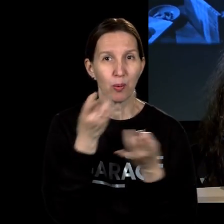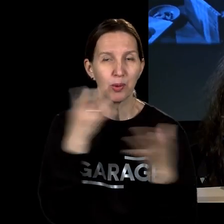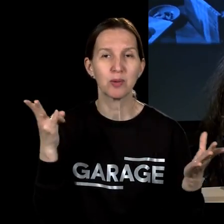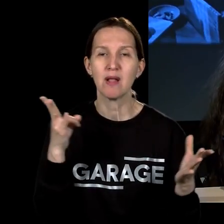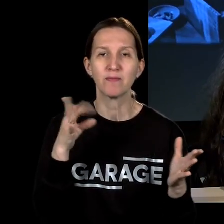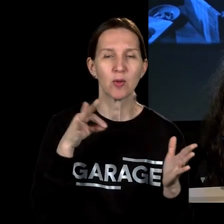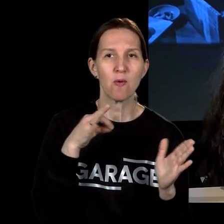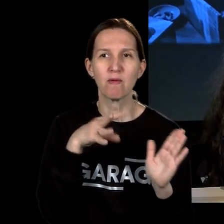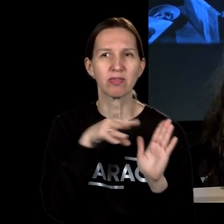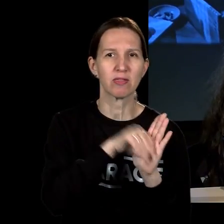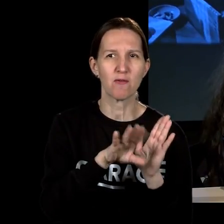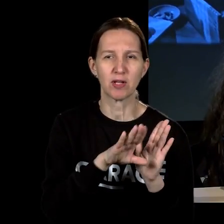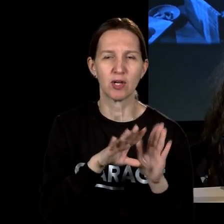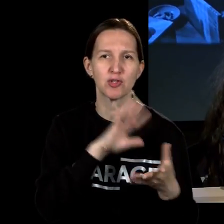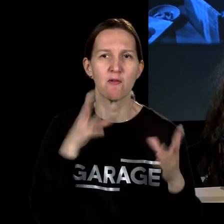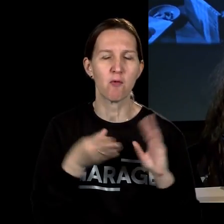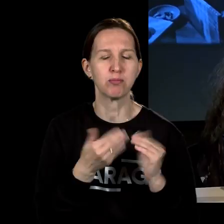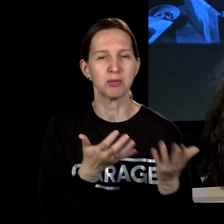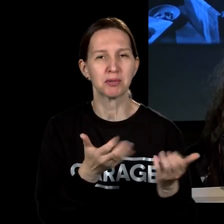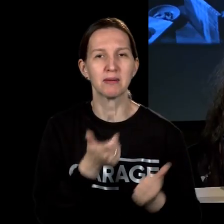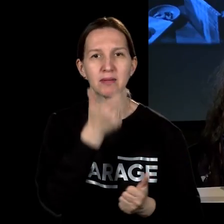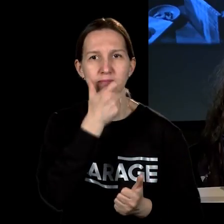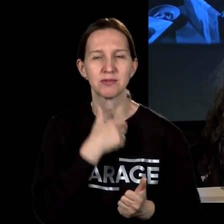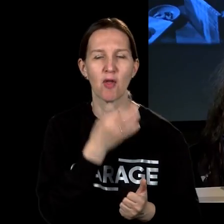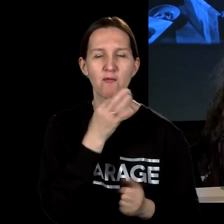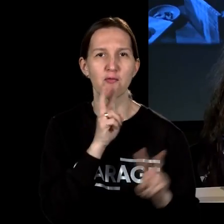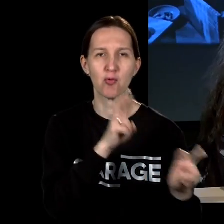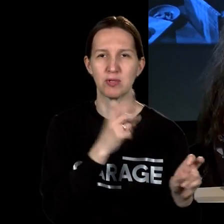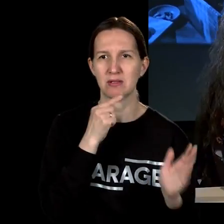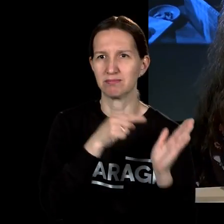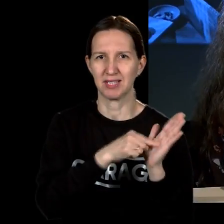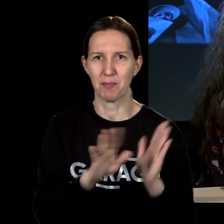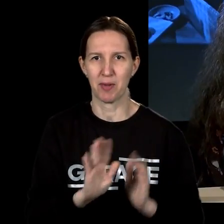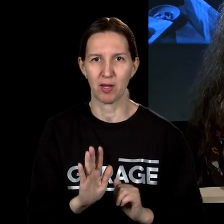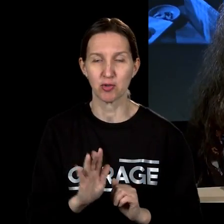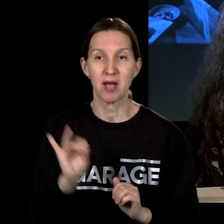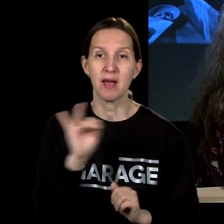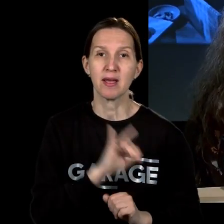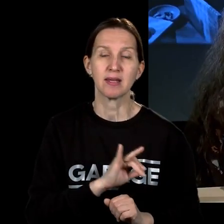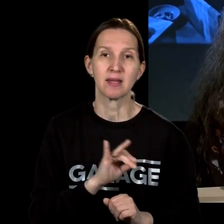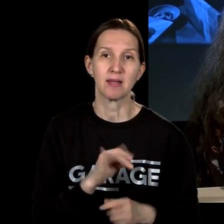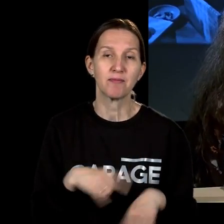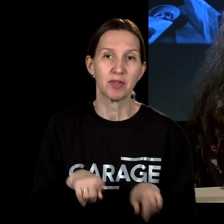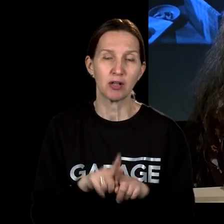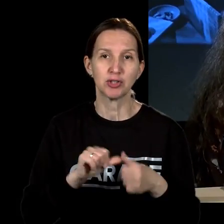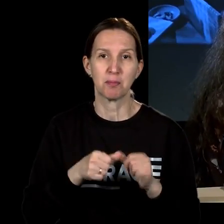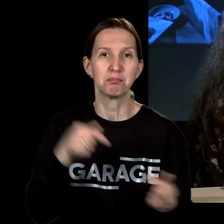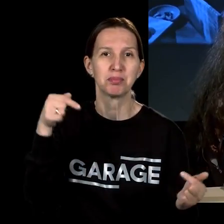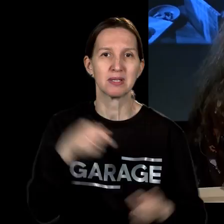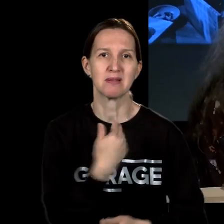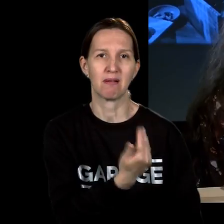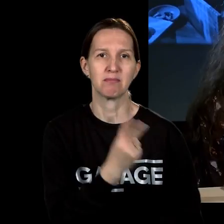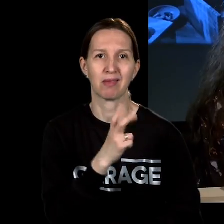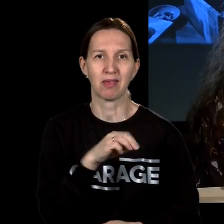пределы общепринятого хорошего вкуса и не желающий в этот общепринятый хороший вкус попадать. Одним и признаками кича, как